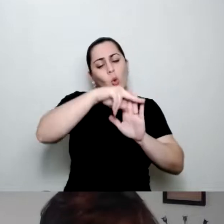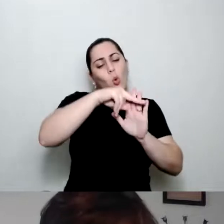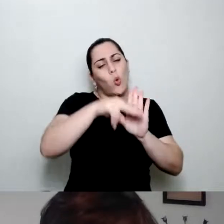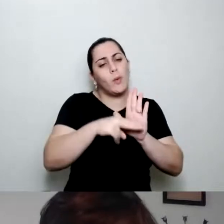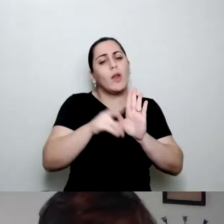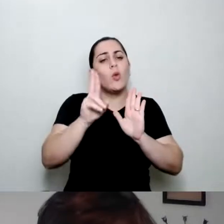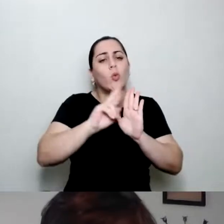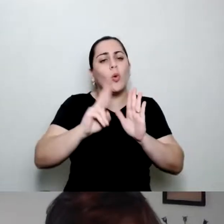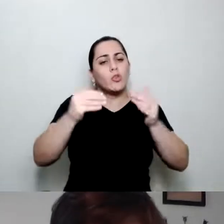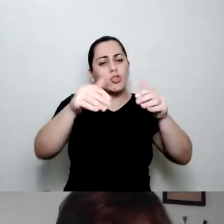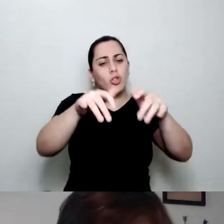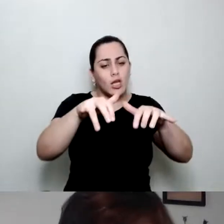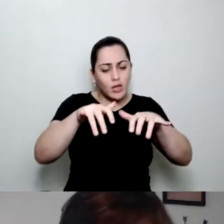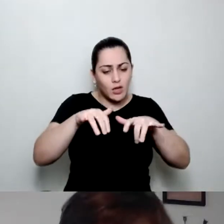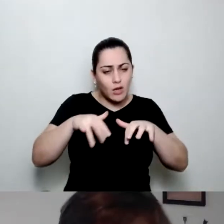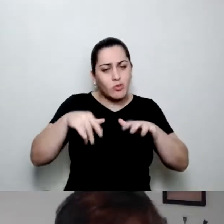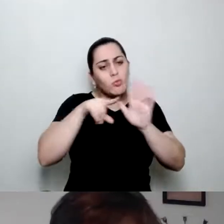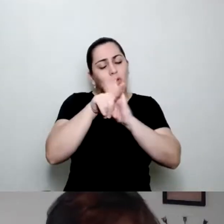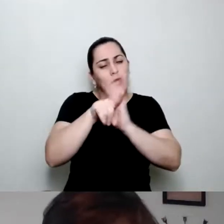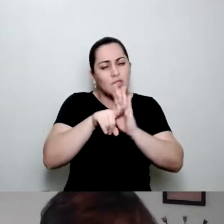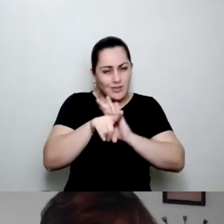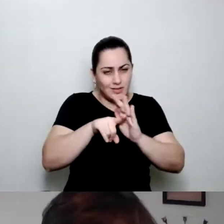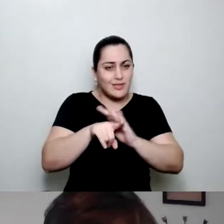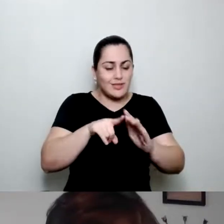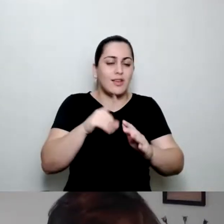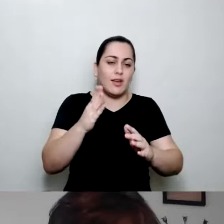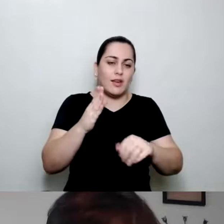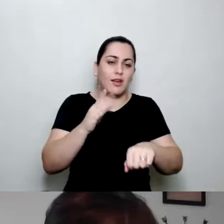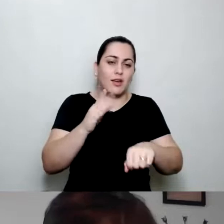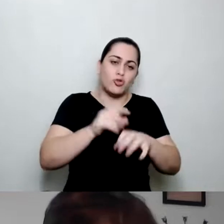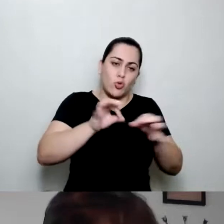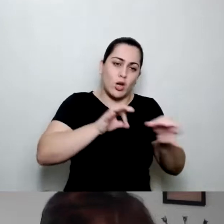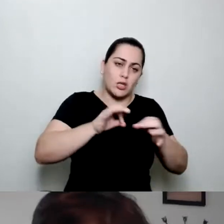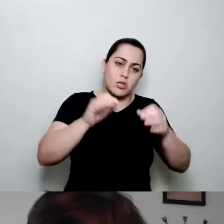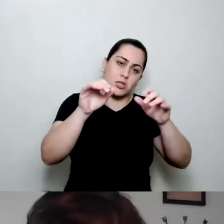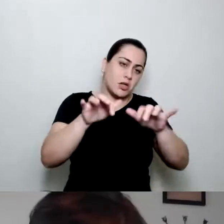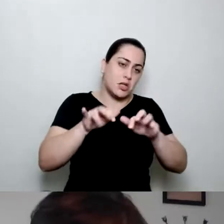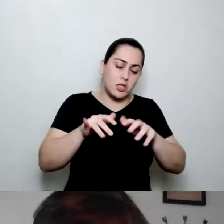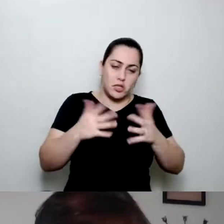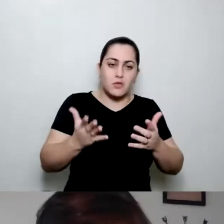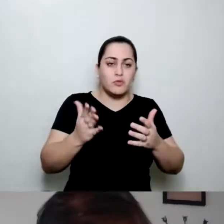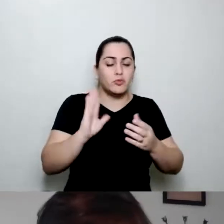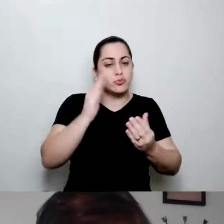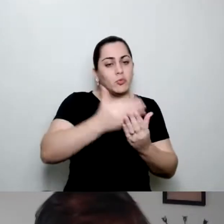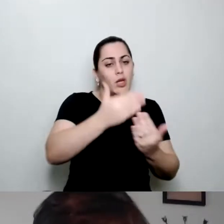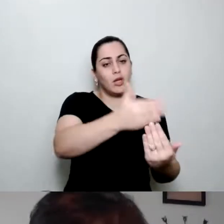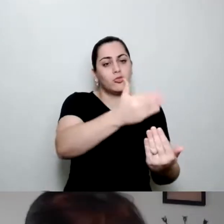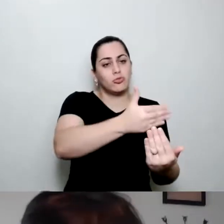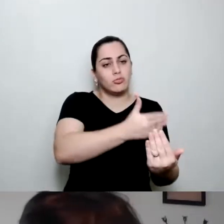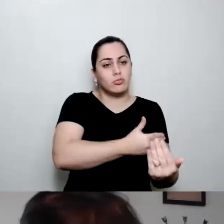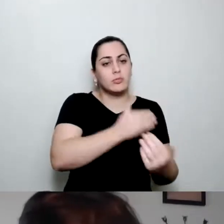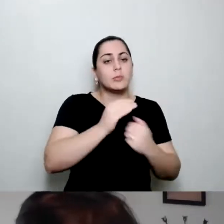de arquivos que a gente possa consultar na hora de organizar nossos arquivos. Muito